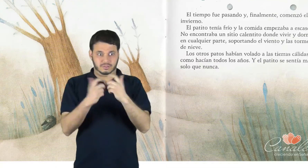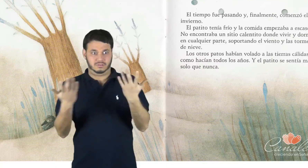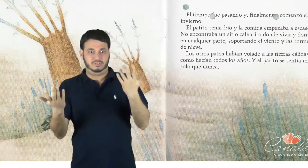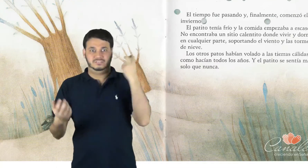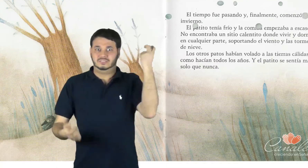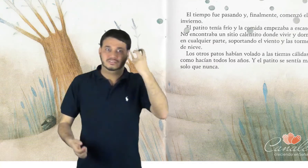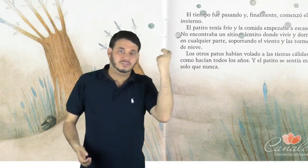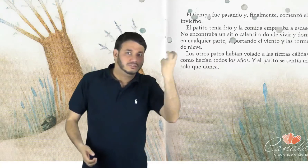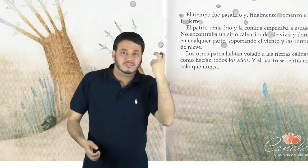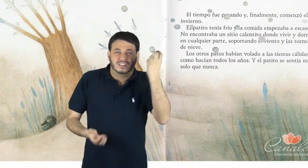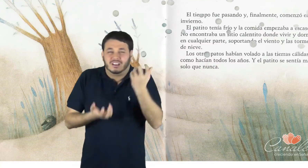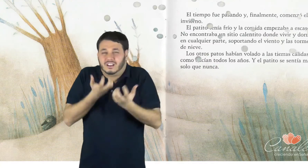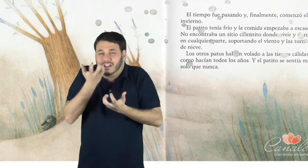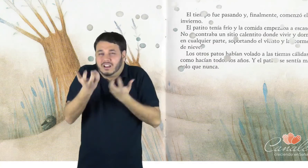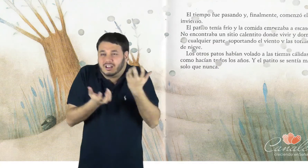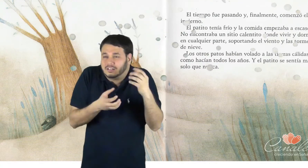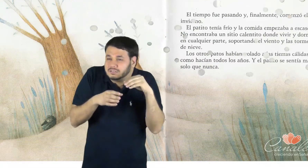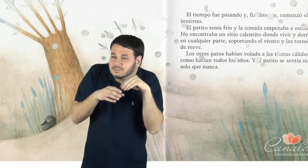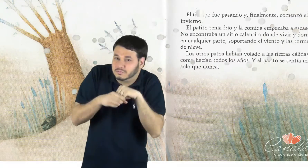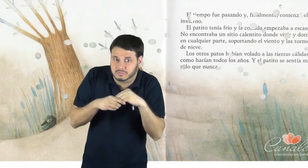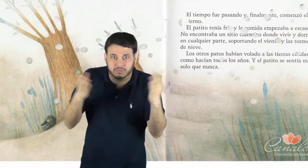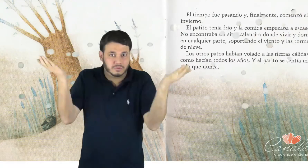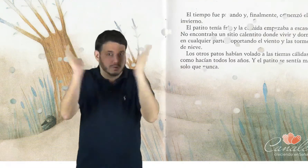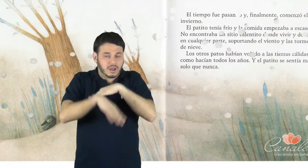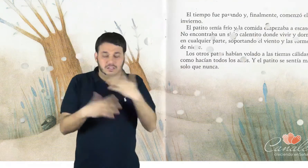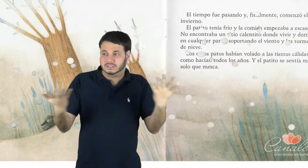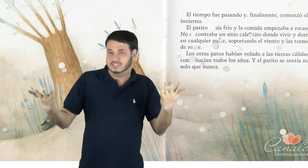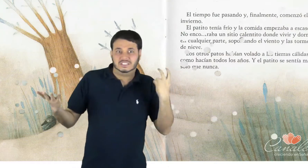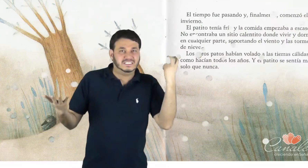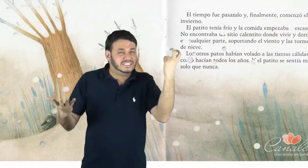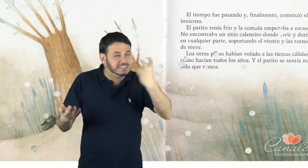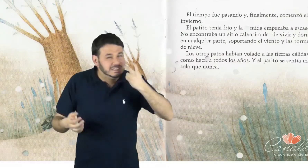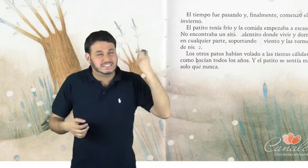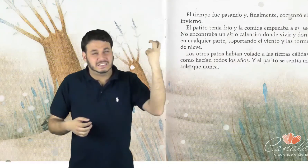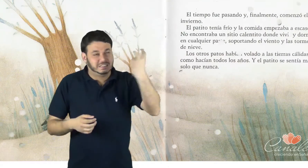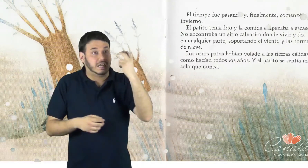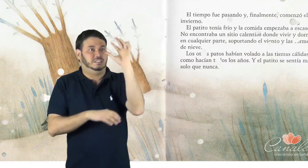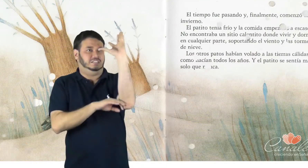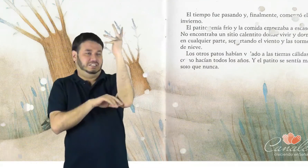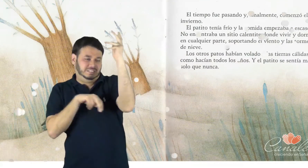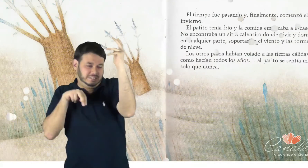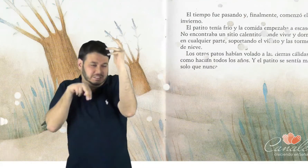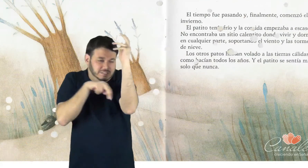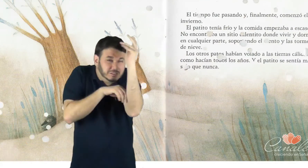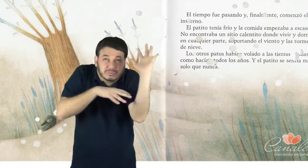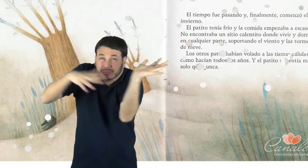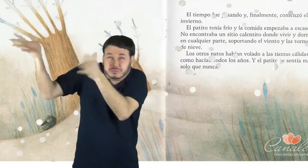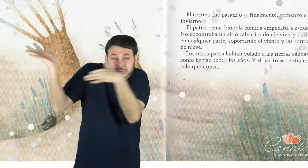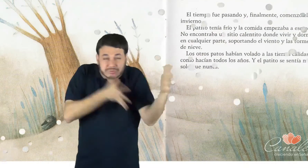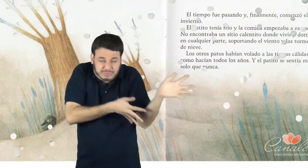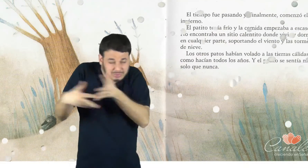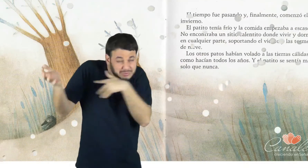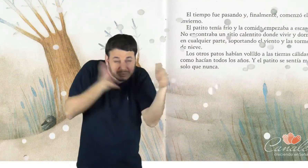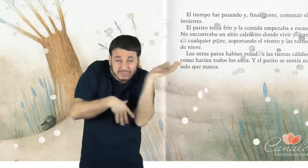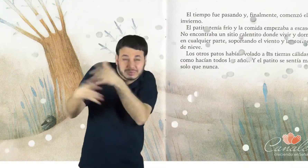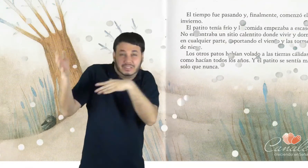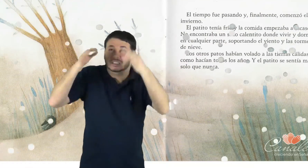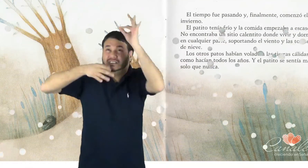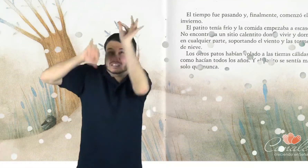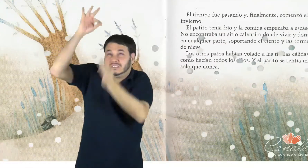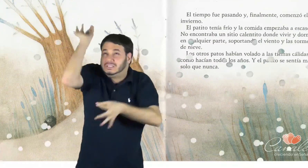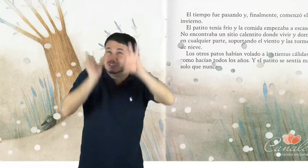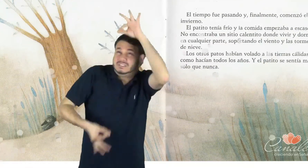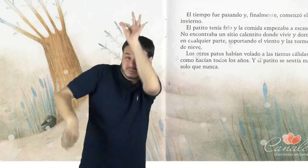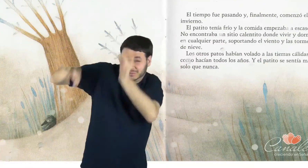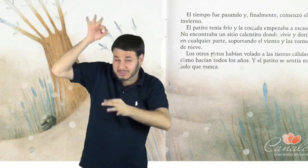escasear no encontraba un sitio calentito donde vivir y dormía en cualquier parte soportando el